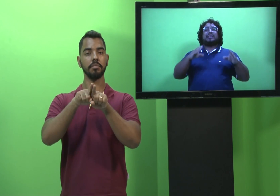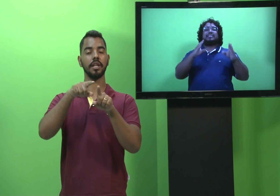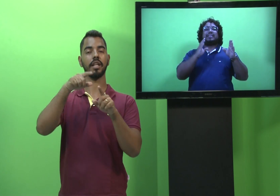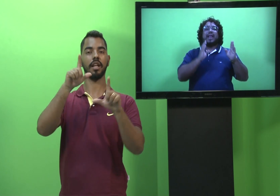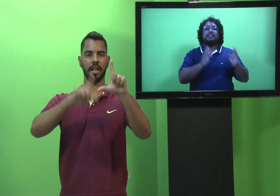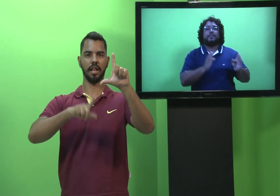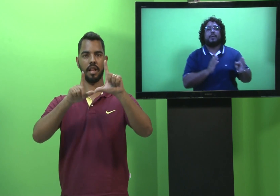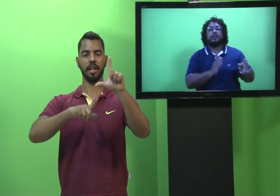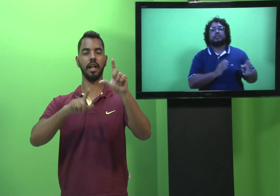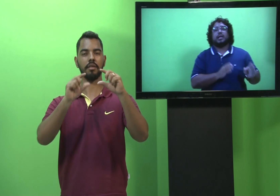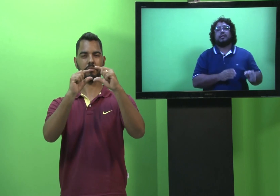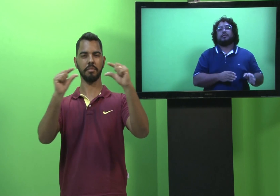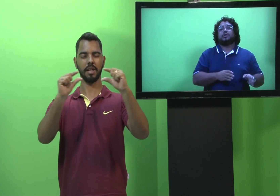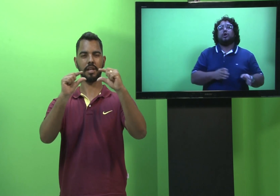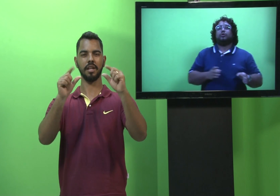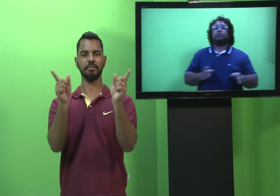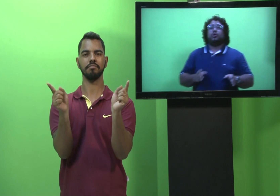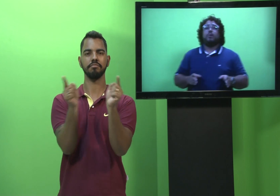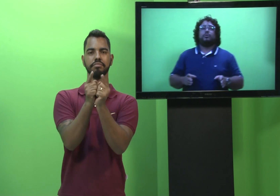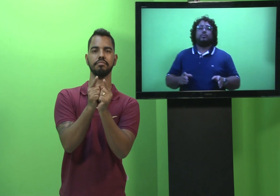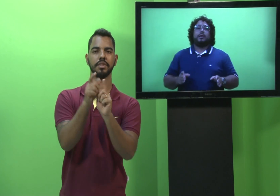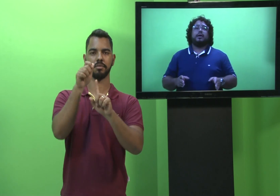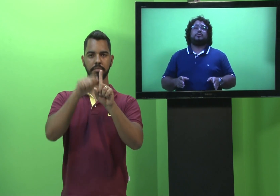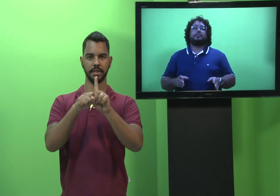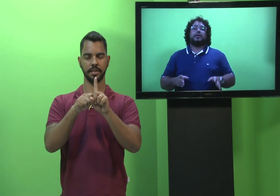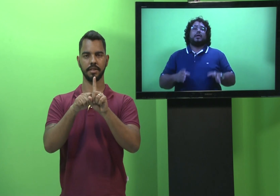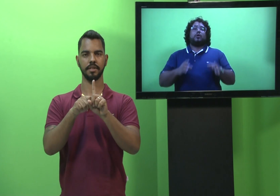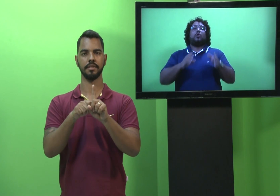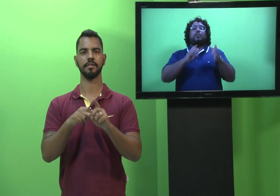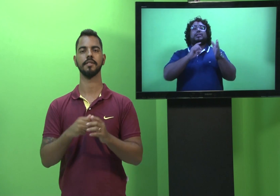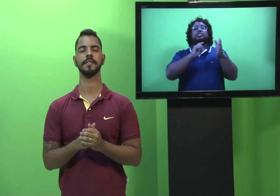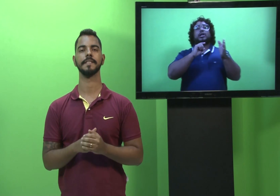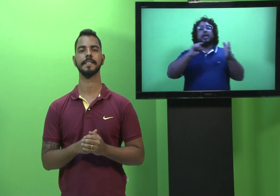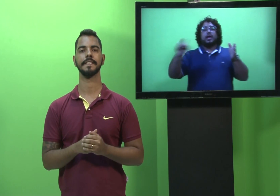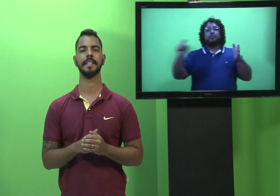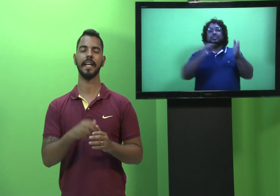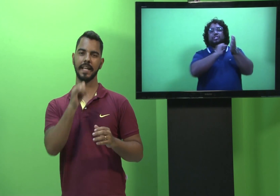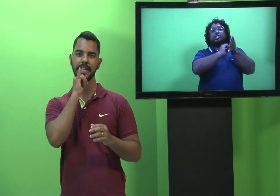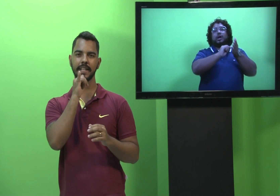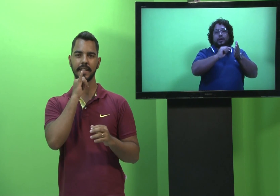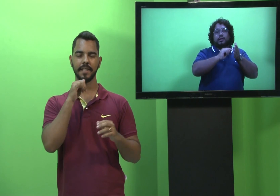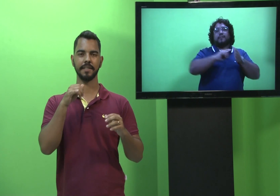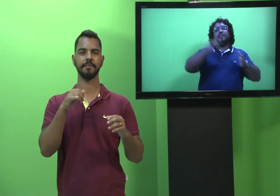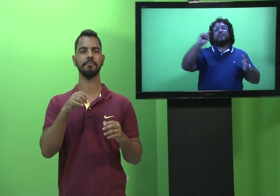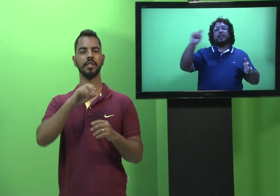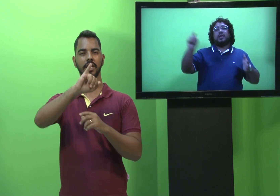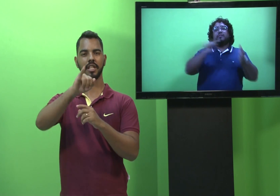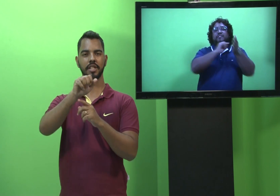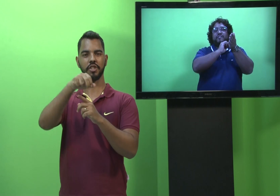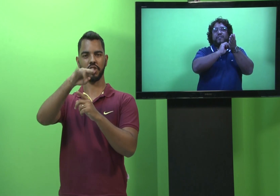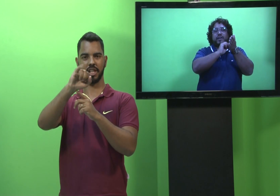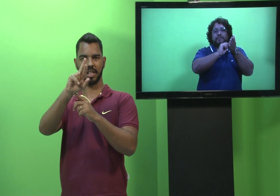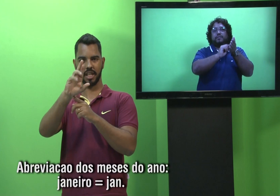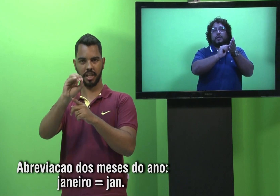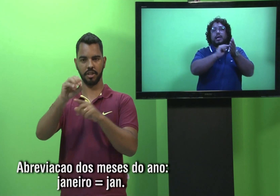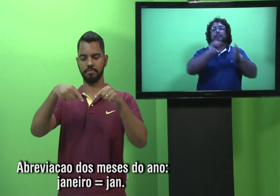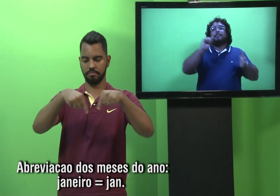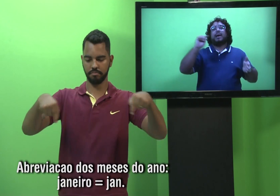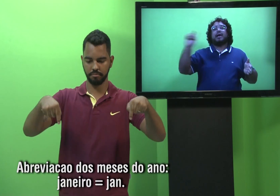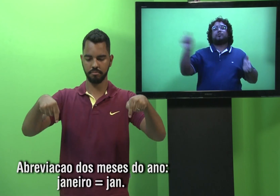as 3 primeiras letras do nome do mês, como em janeiro, Jan, fevereiro, Feve,